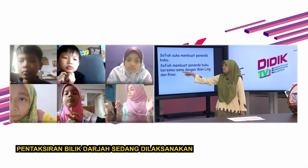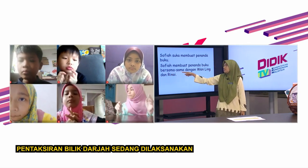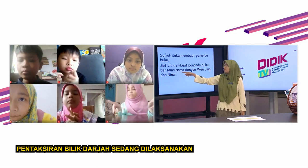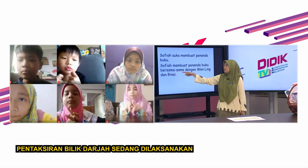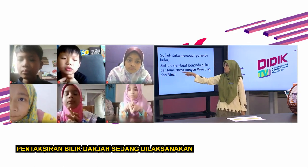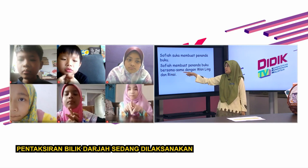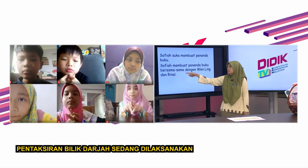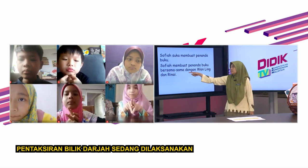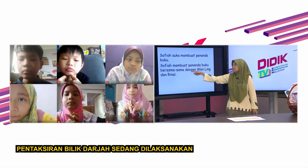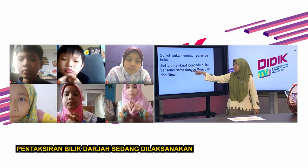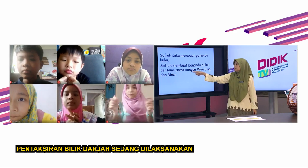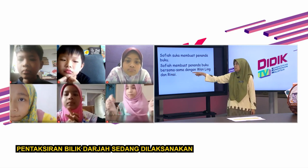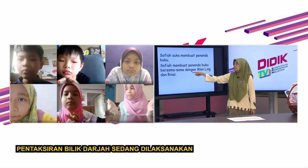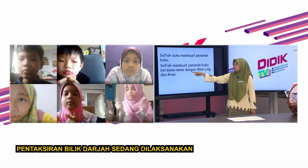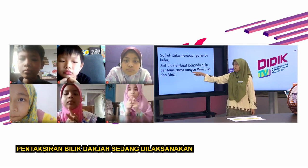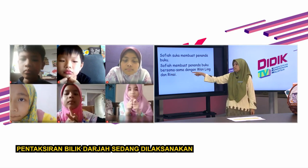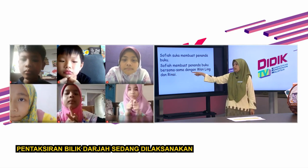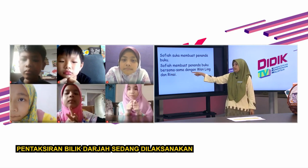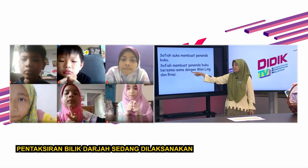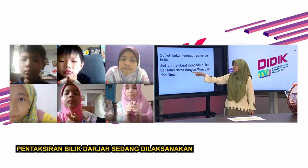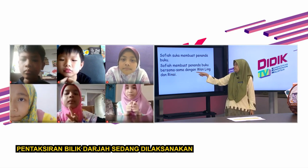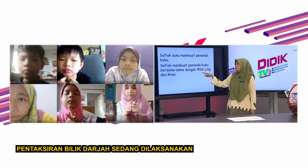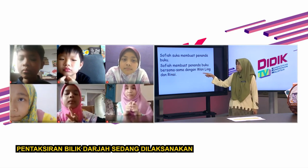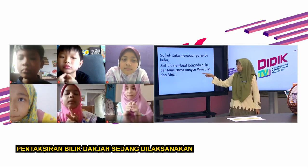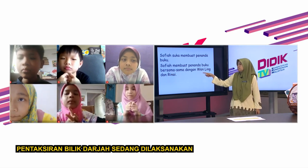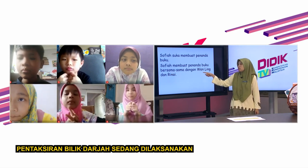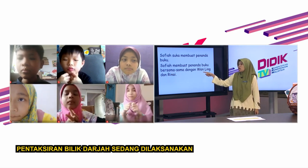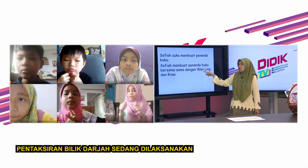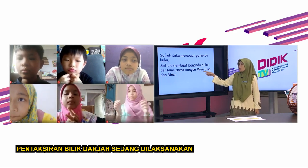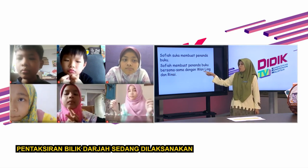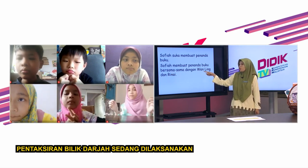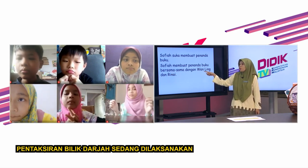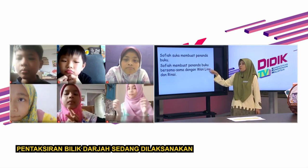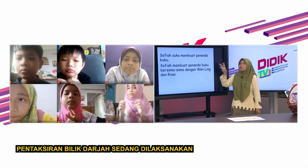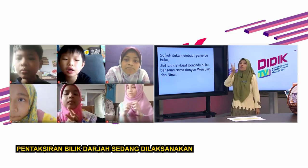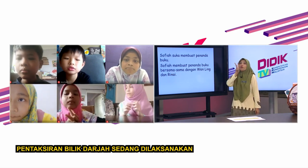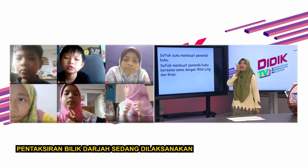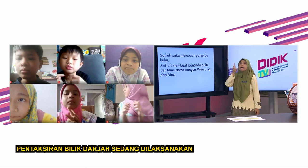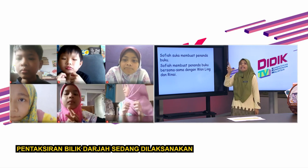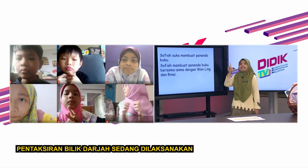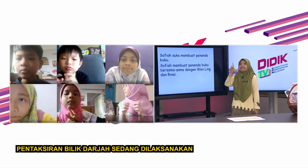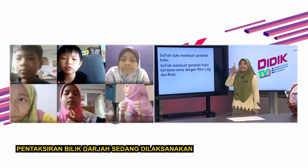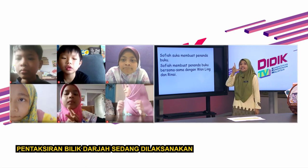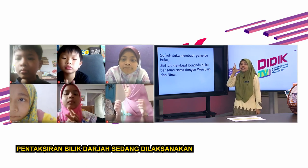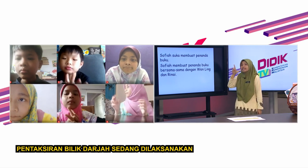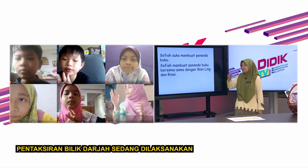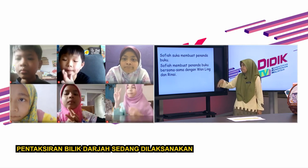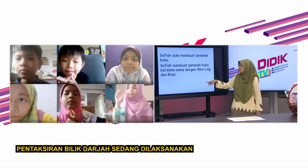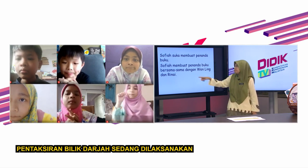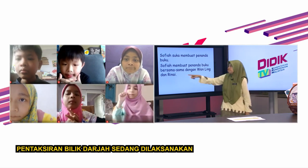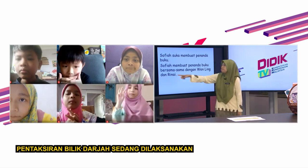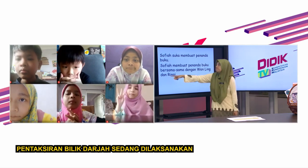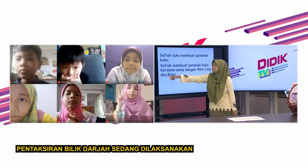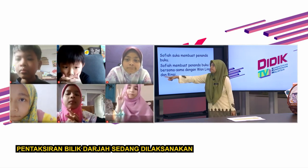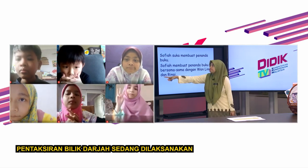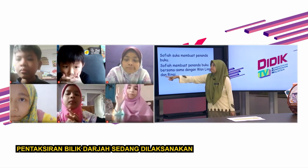bersama-sama dengan Weli